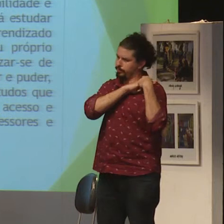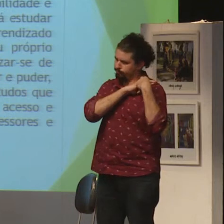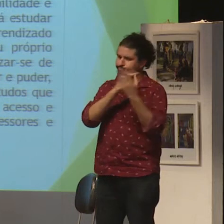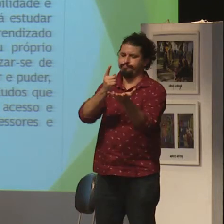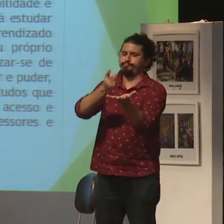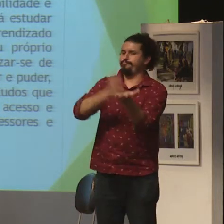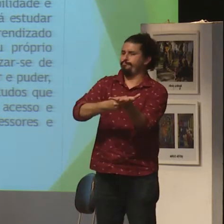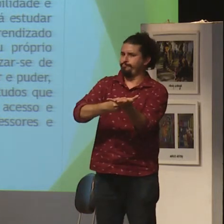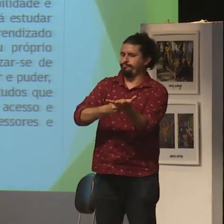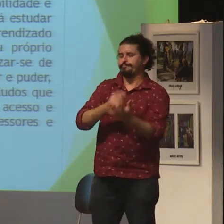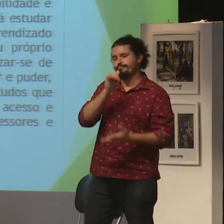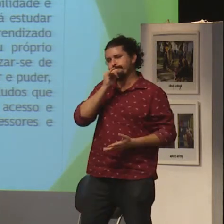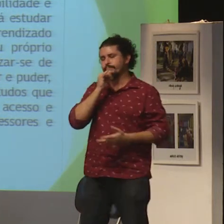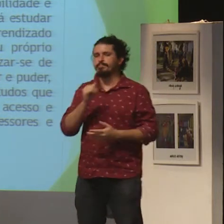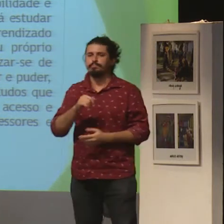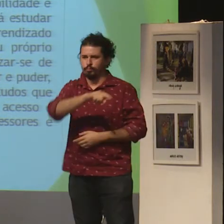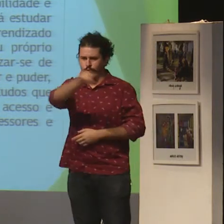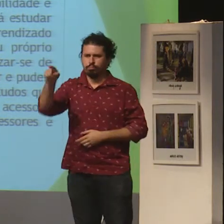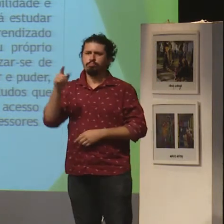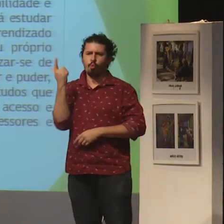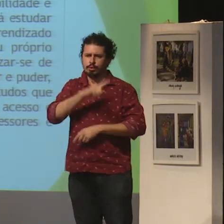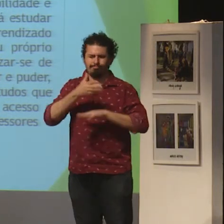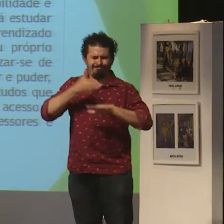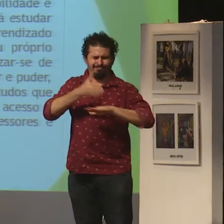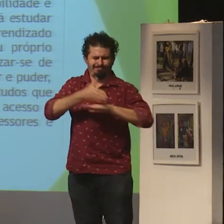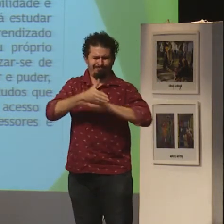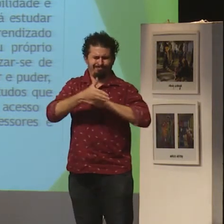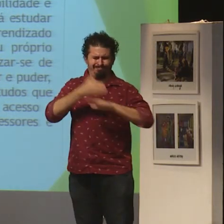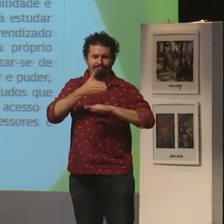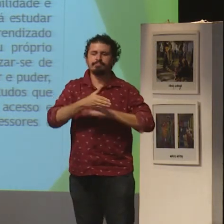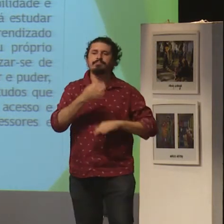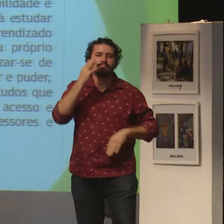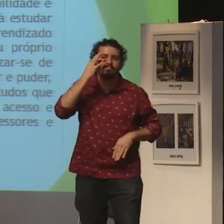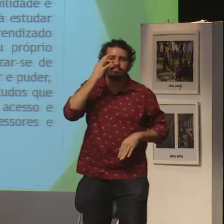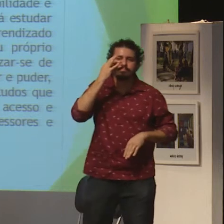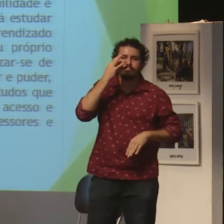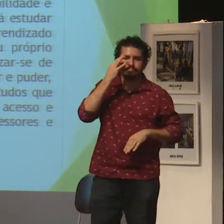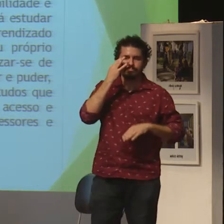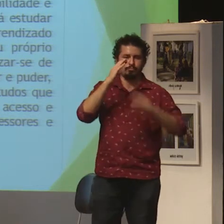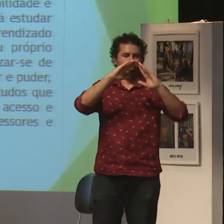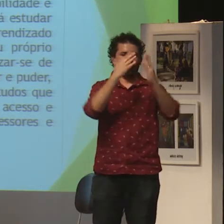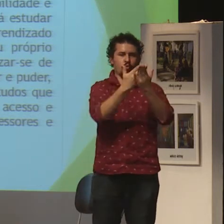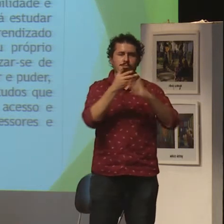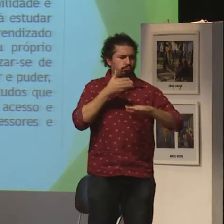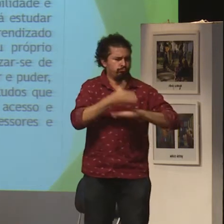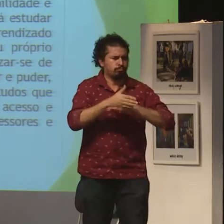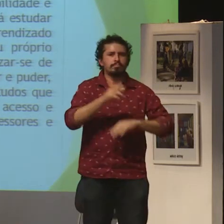E o papel do aluno? Qual é a responsabilidade dele? O compromisso dele? Vocês têm que estar assíduo àquela aula, vocês têm que participar lá do conteúdo,